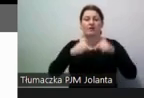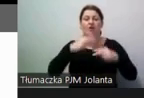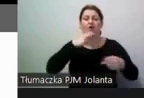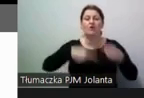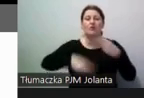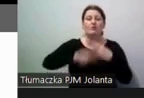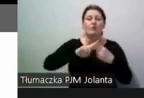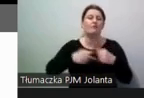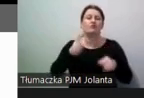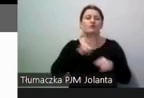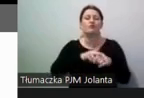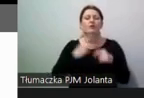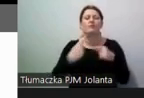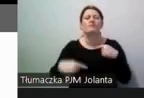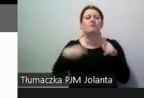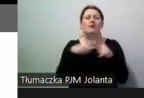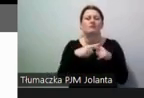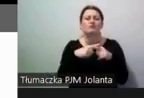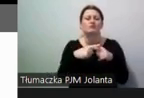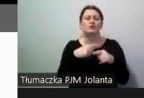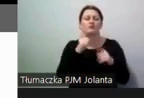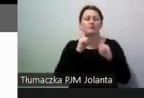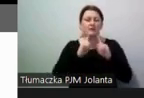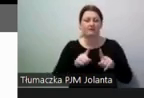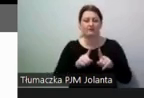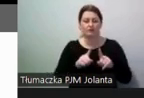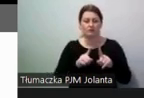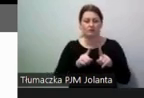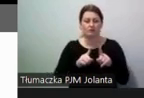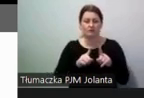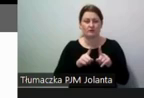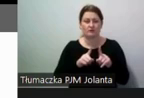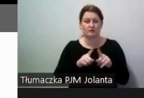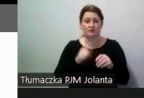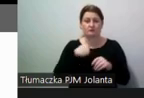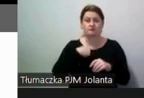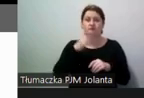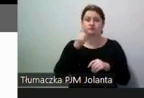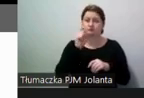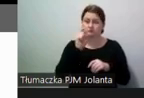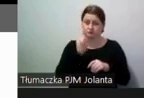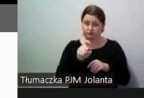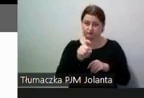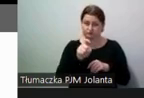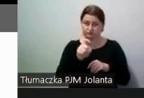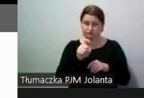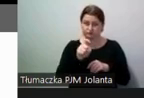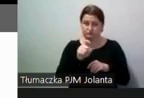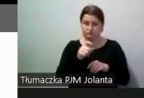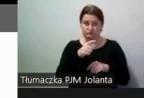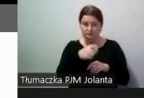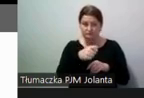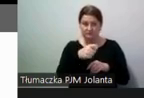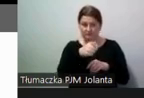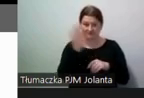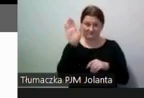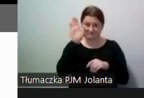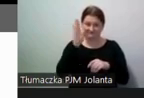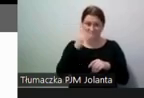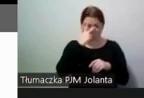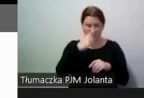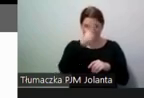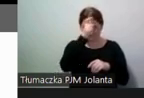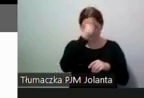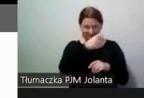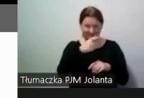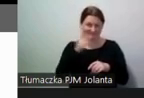według niego będzie odpowiedzią prawidłową. Po zaznaczeniu, tak, tutaj widzimy, że nasz ludzik już wie, po zaznaczeniu